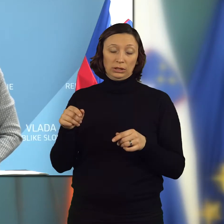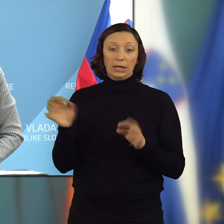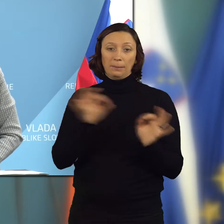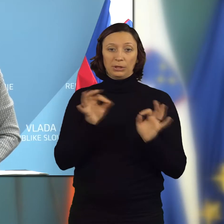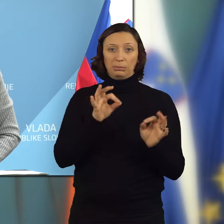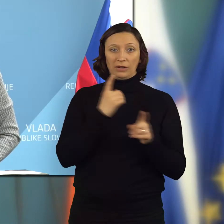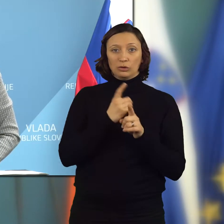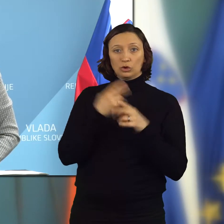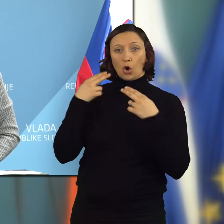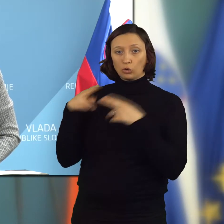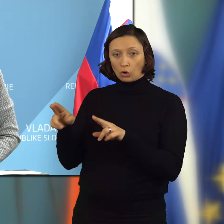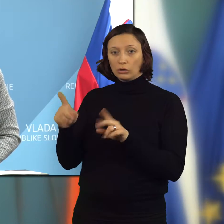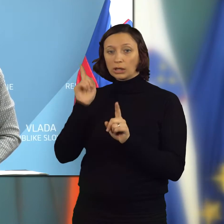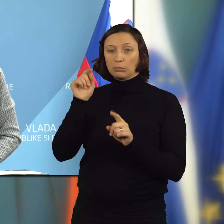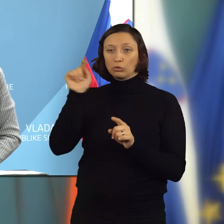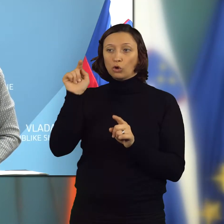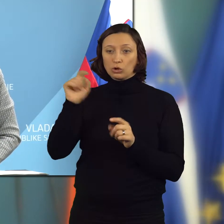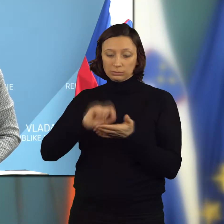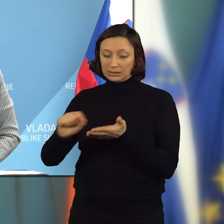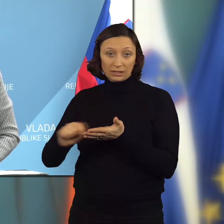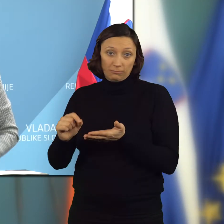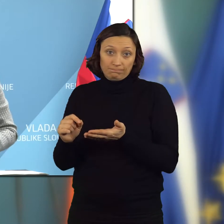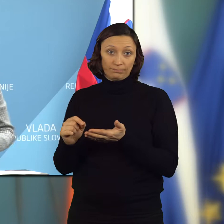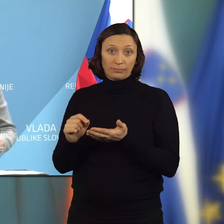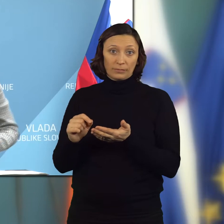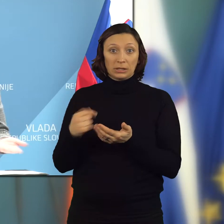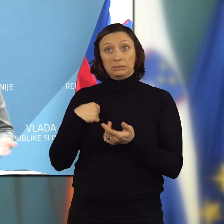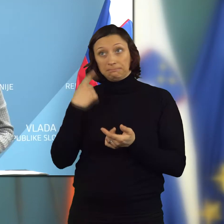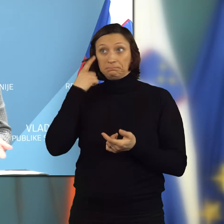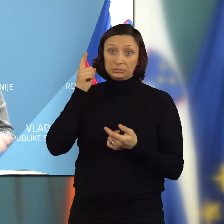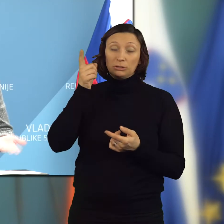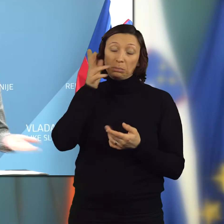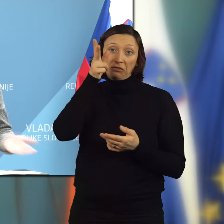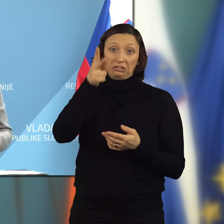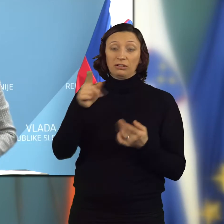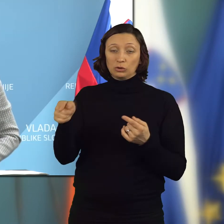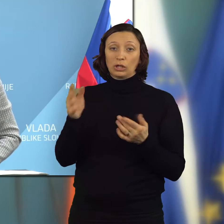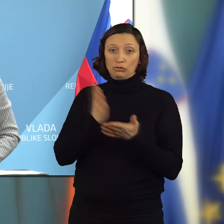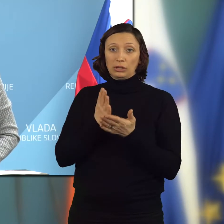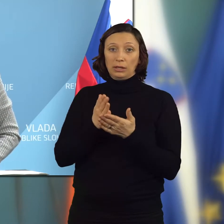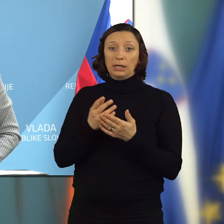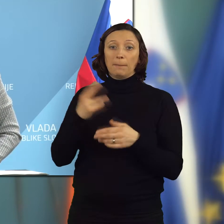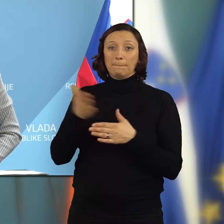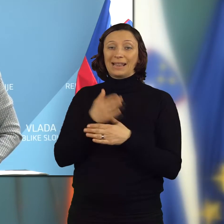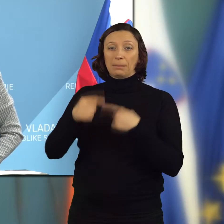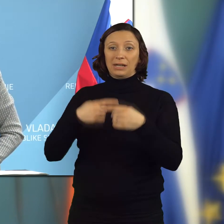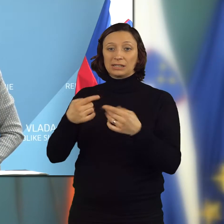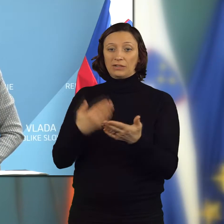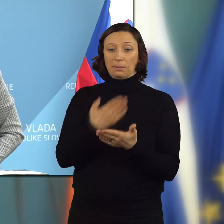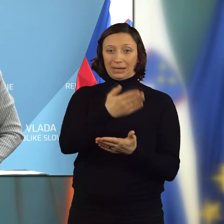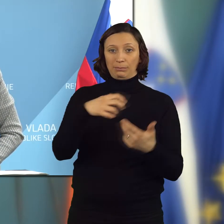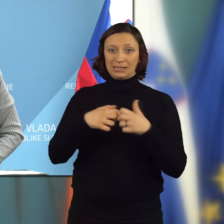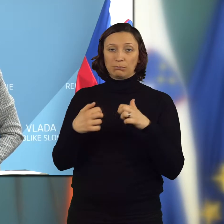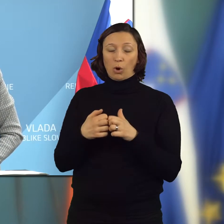bomo pripravili tudi odgovor, kaj bo v tožbi navedeno. Smatramo, da verjetno to, kar je bilo že v toku